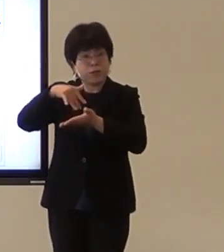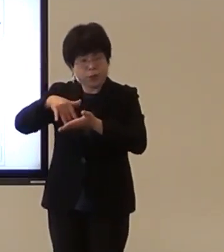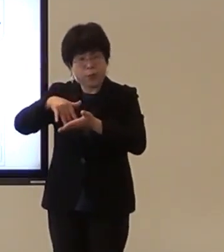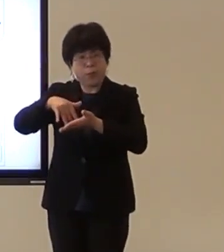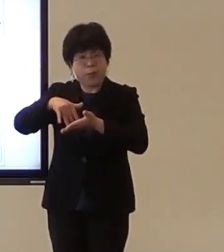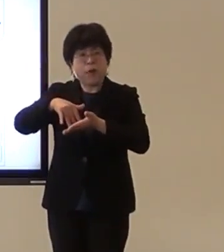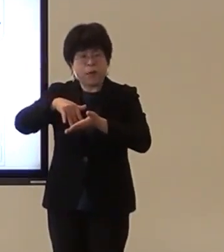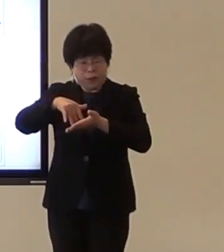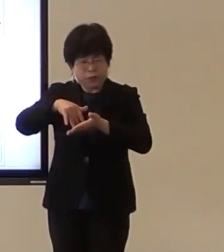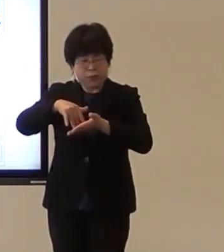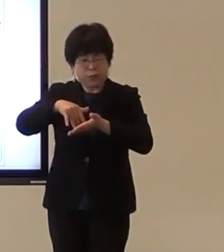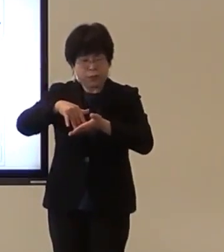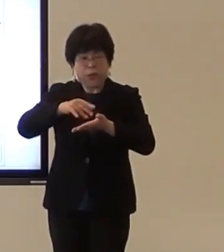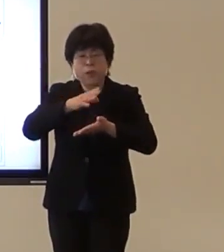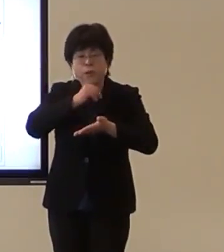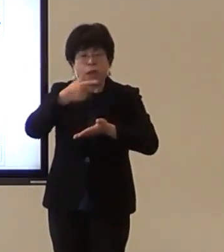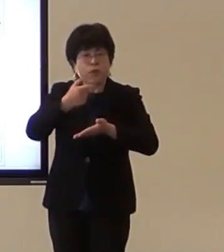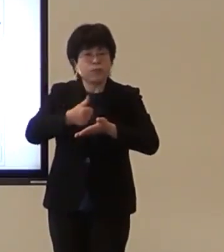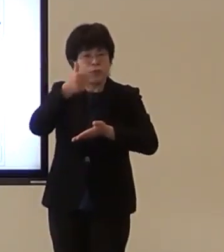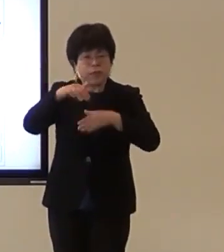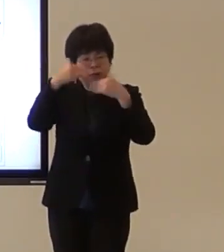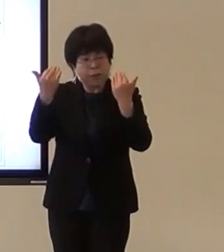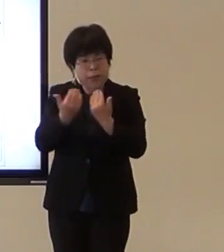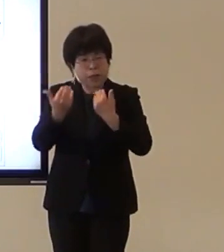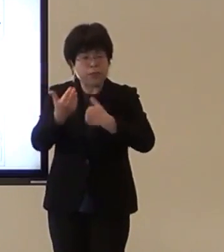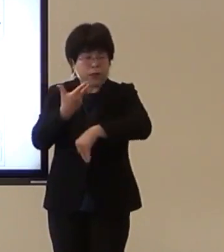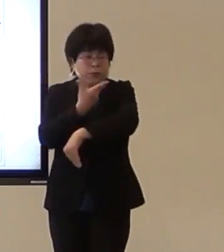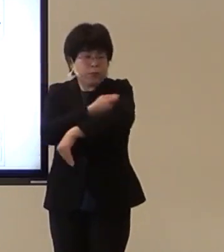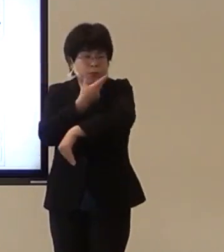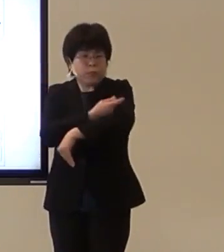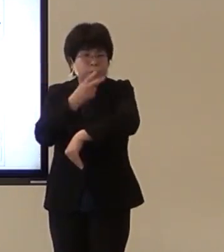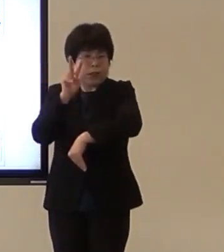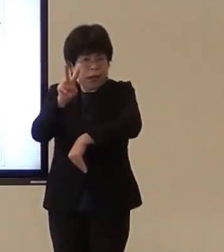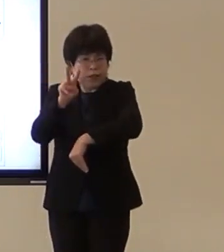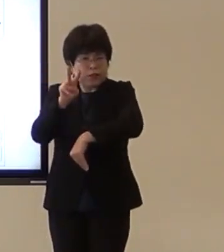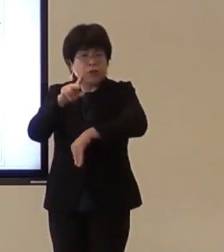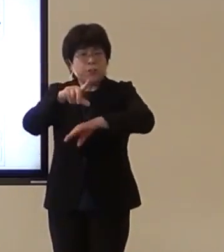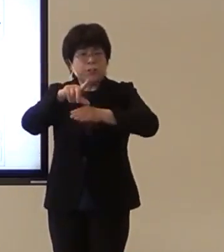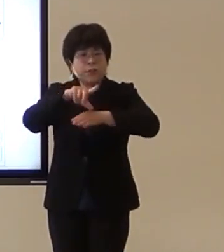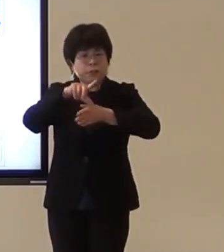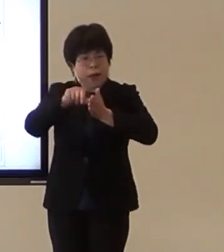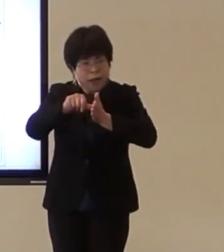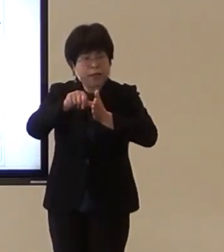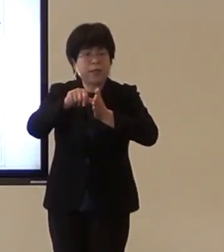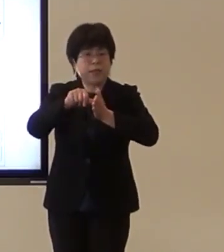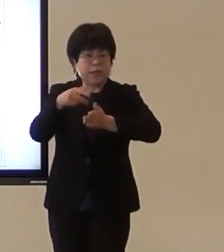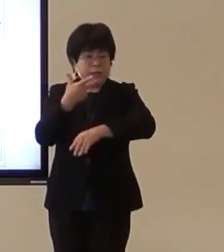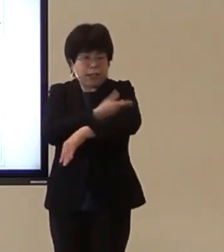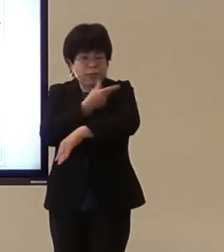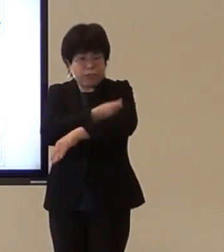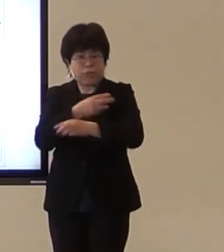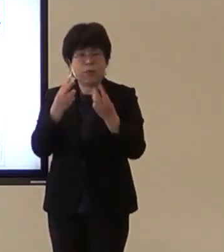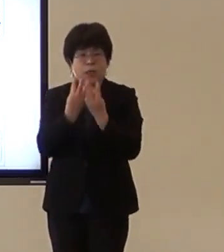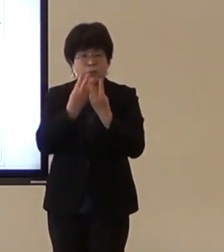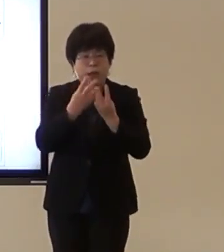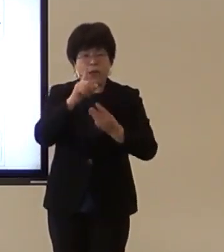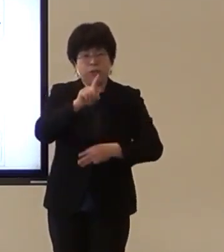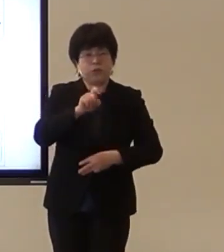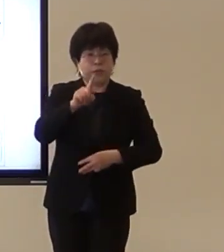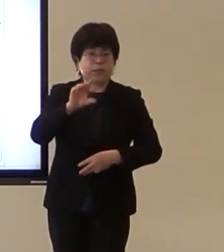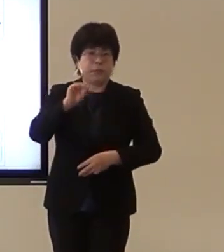ての高齢者が2回接種すると仮定した場合、接種者数は約11万6千